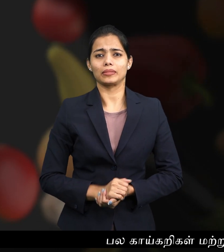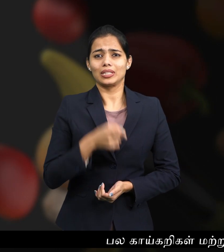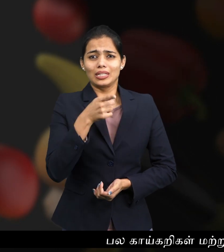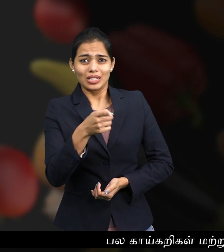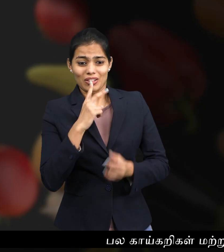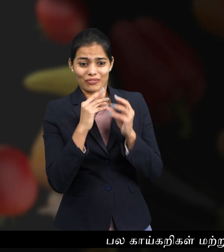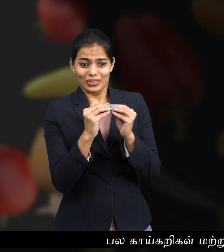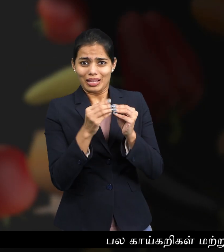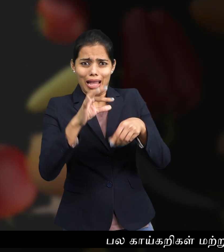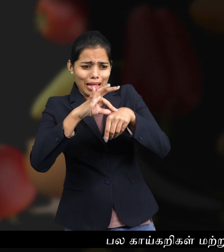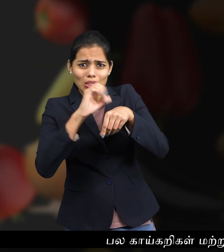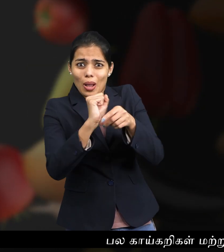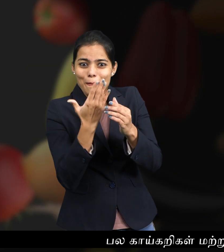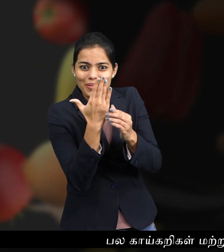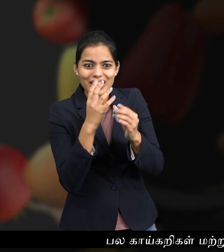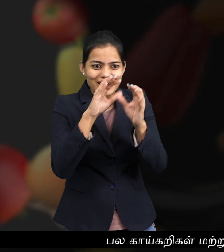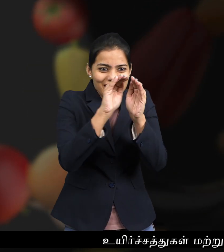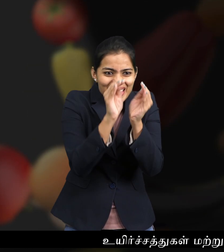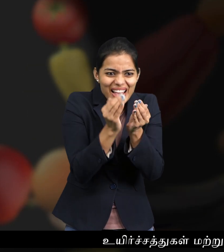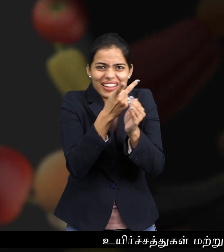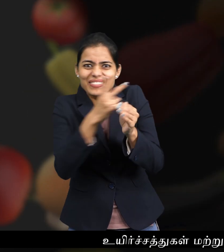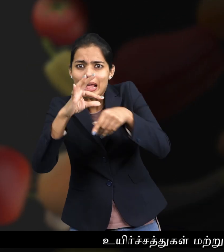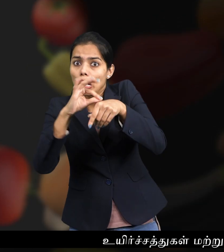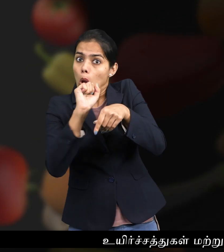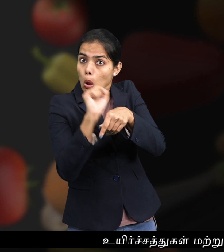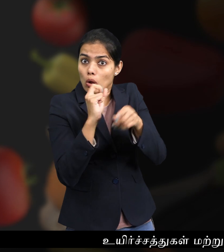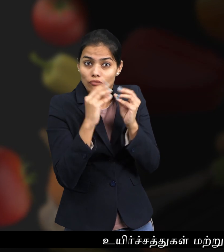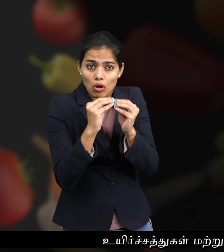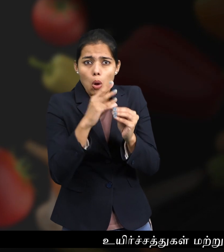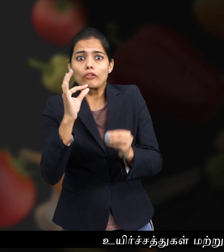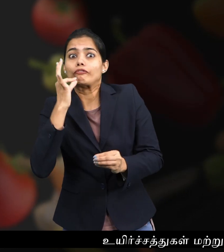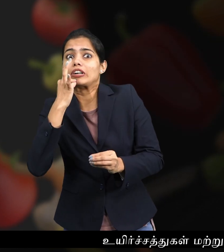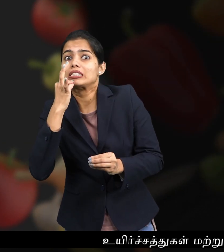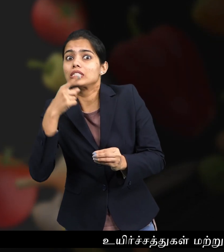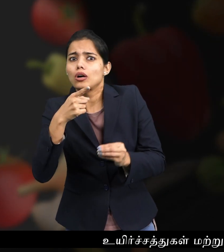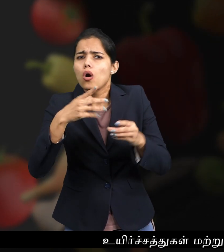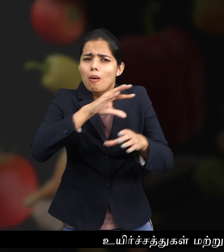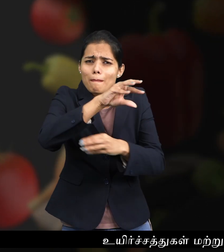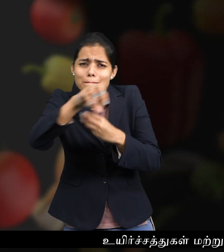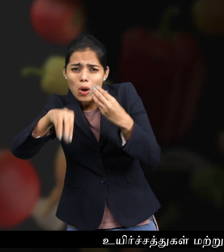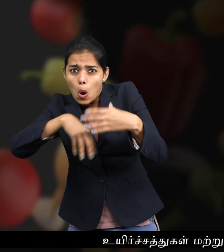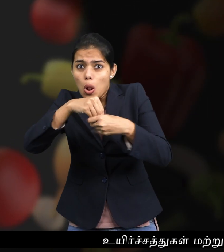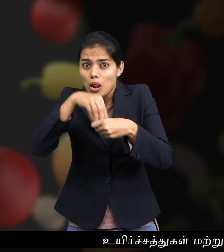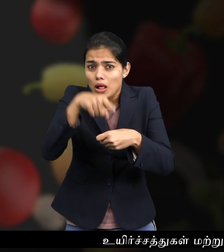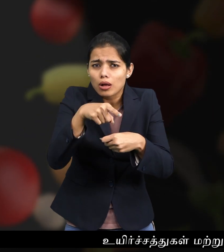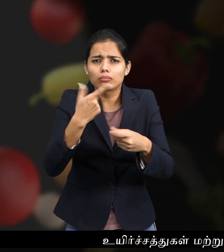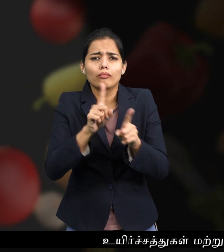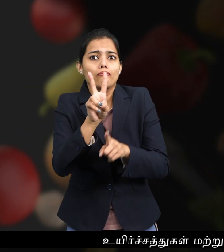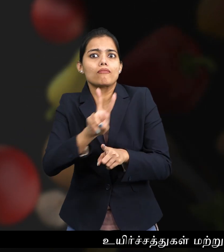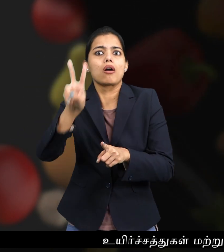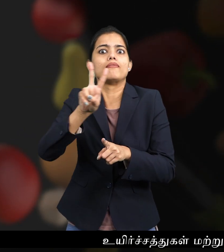பல காய்கறிகள் மற்றும் பழங்களின் தோல்களில் உயிர்ச்சத்துக்கள் மற்றும் கனிமச்சத்துக்கள் உள்ளன.